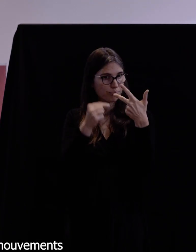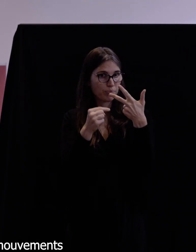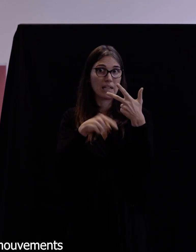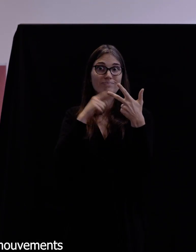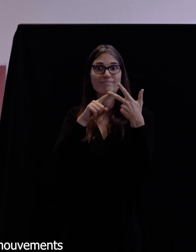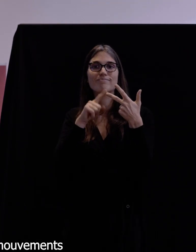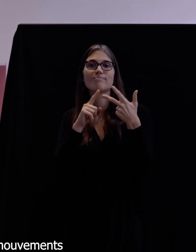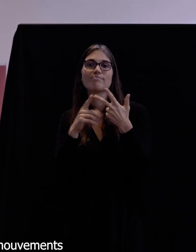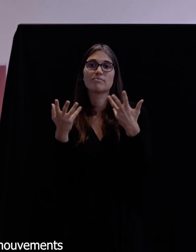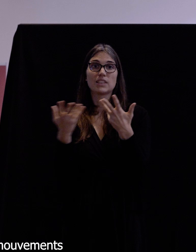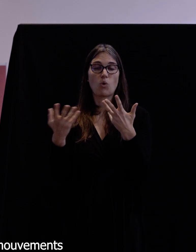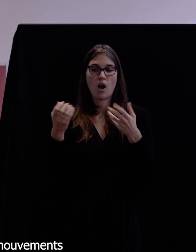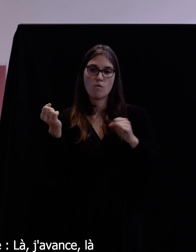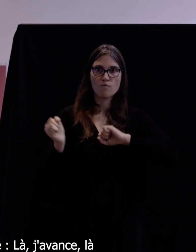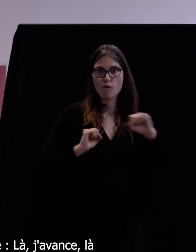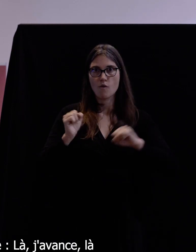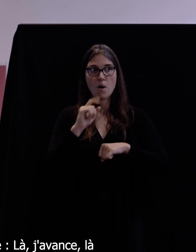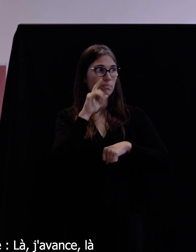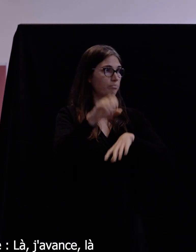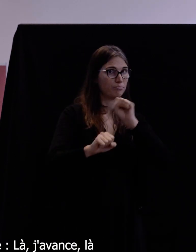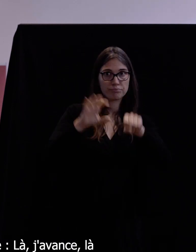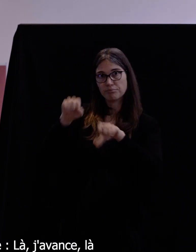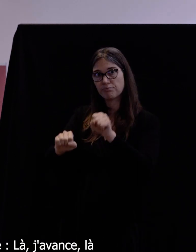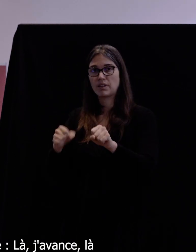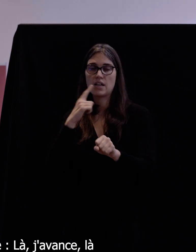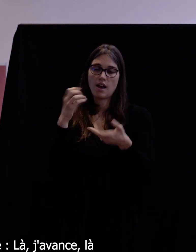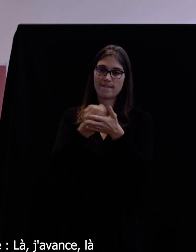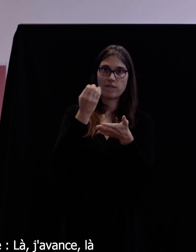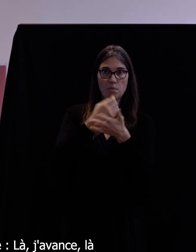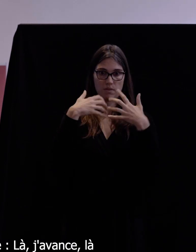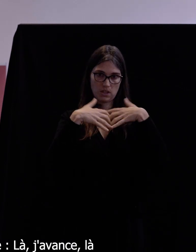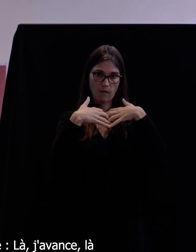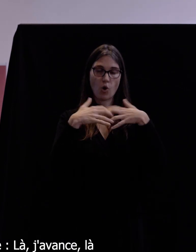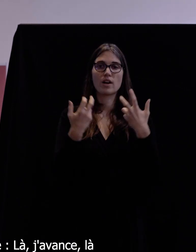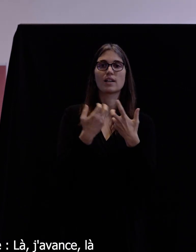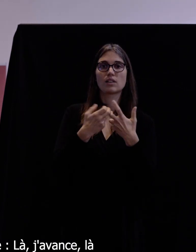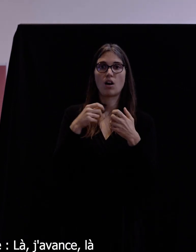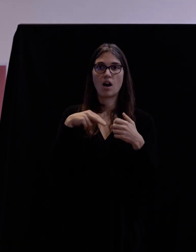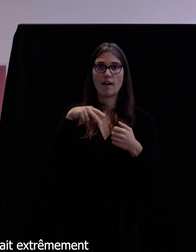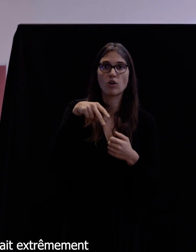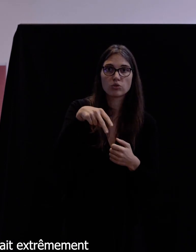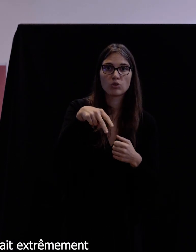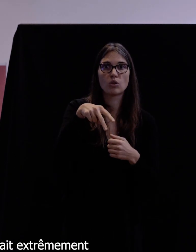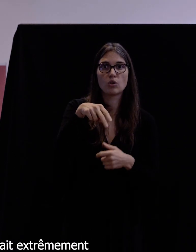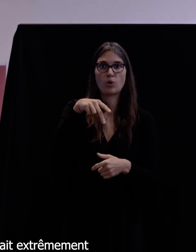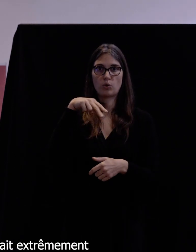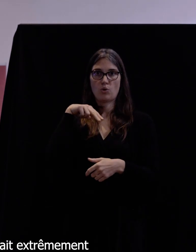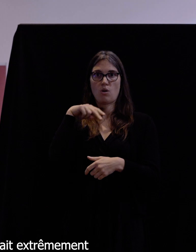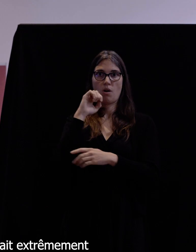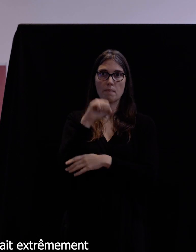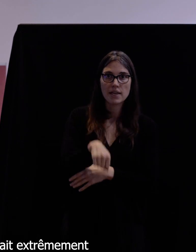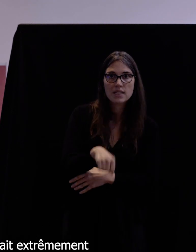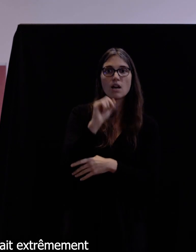de capter les mouvements et d'envoyer à votre cerveau l'information de dire « là j'avance, là je recule, là je me baisse ». En fait, ça vous paraît